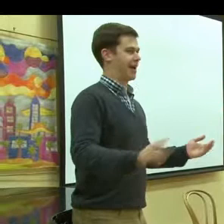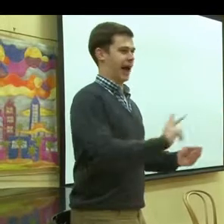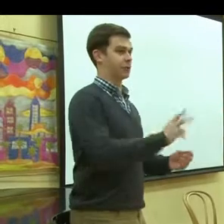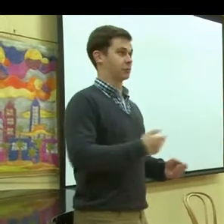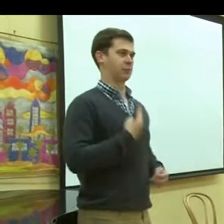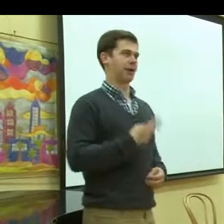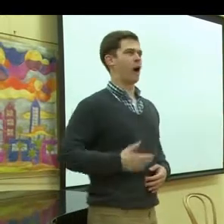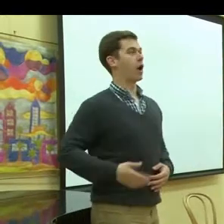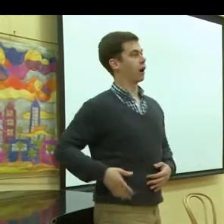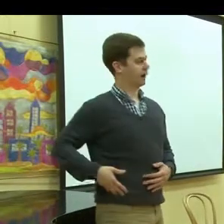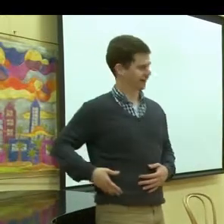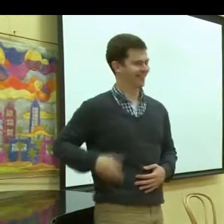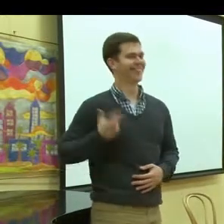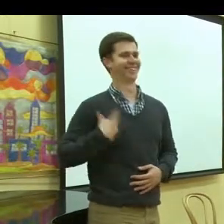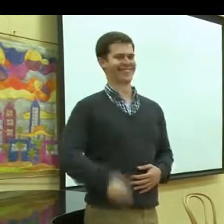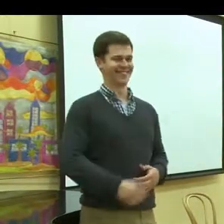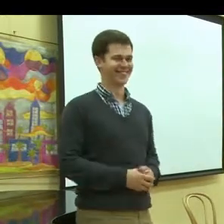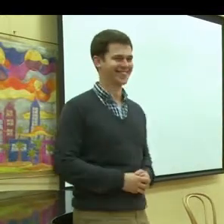Tak, ja przekażę mikrofon. Tak.